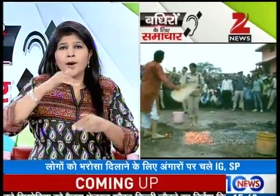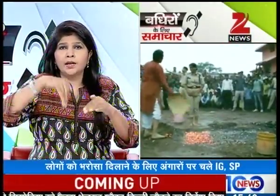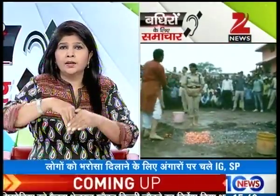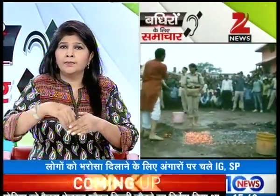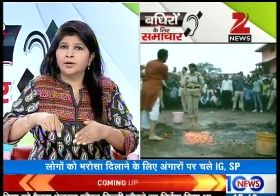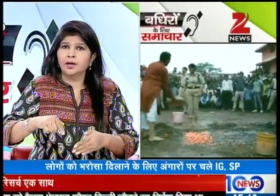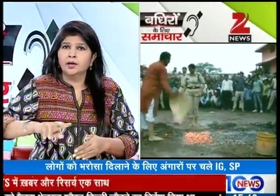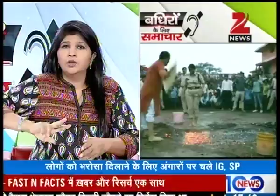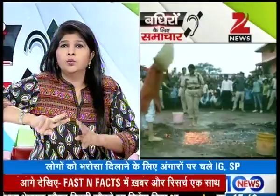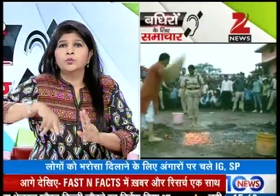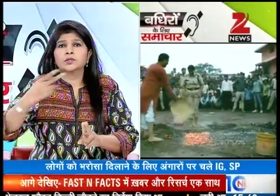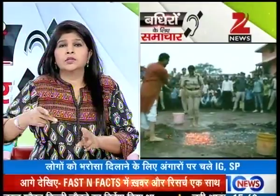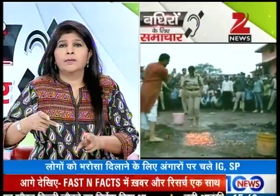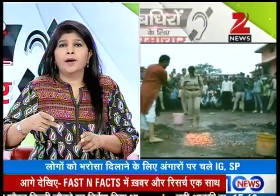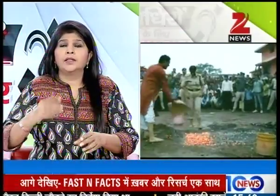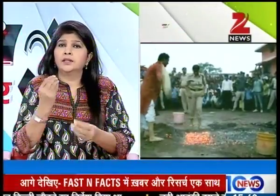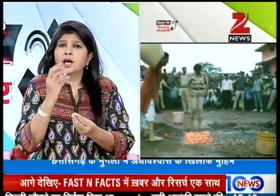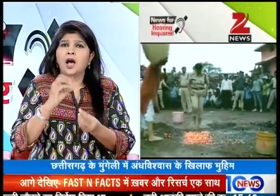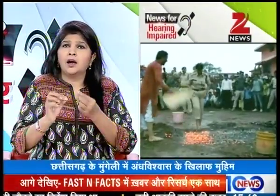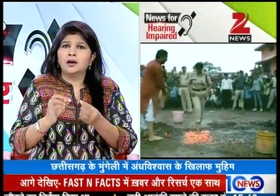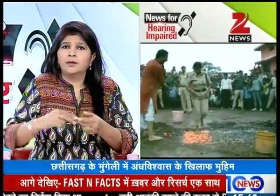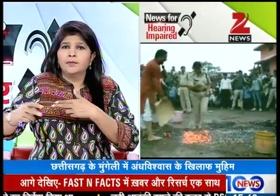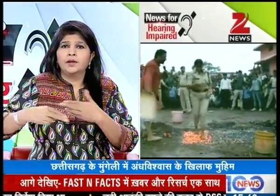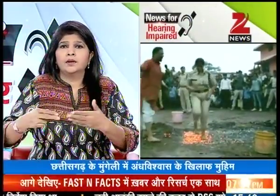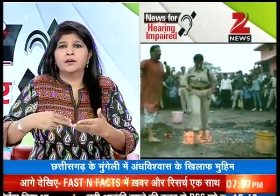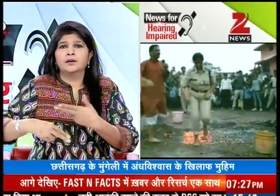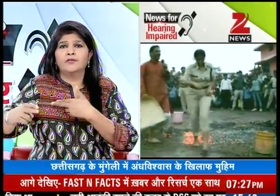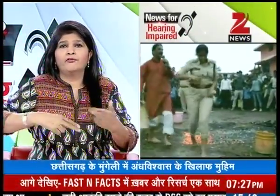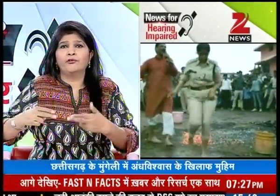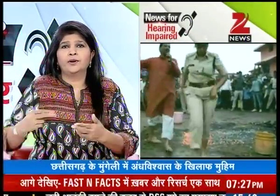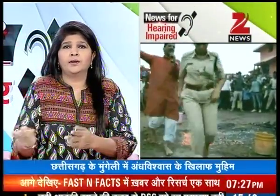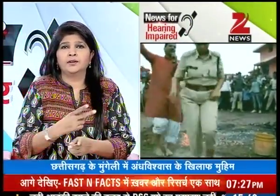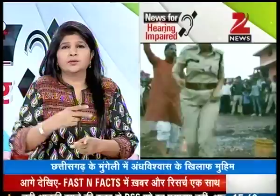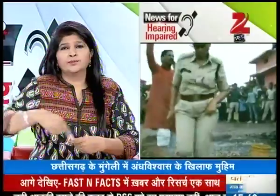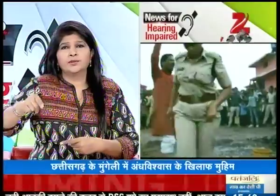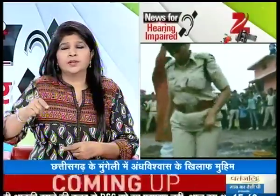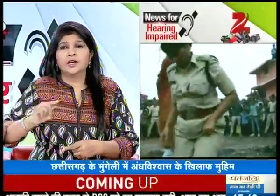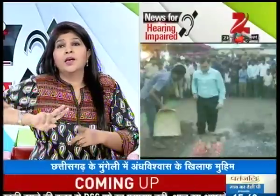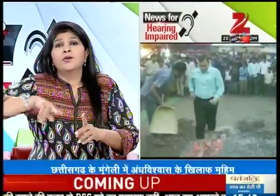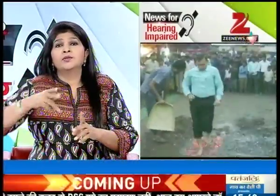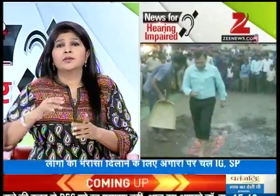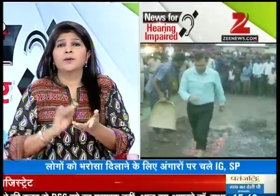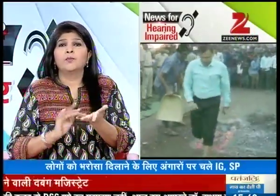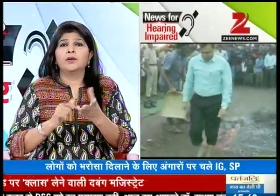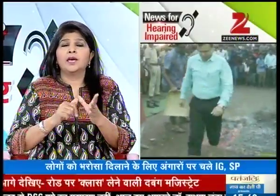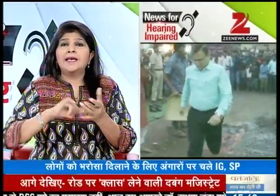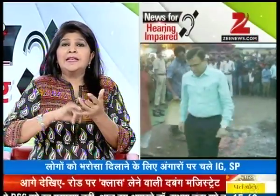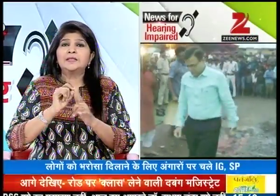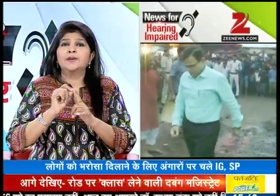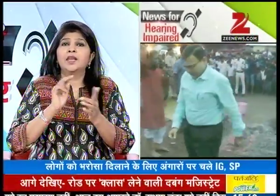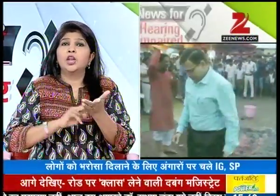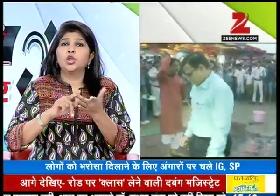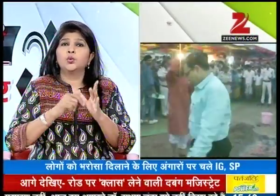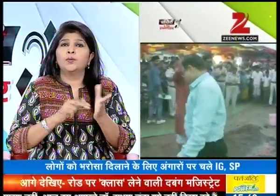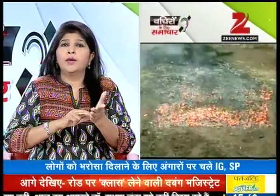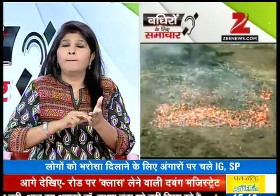पाँव में पैर भिगोया पानी में, और उसके बाद नंगे पांव बेखौफ होकर अंगारों से गुजर गए। मुंगेली की